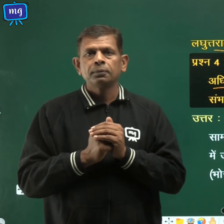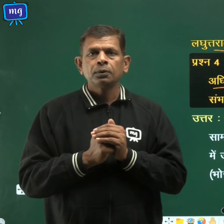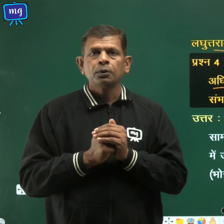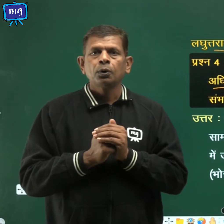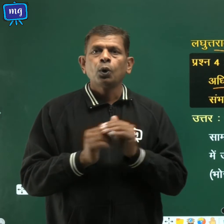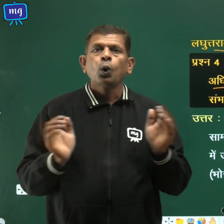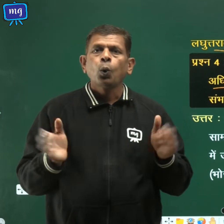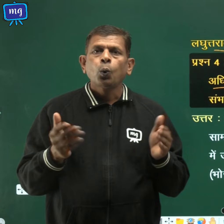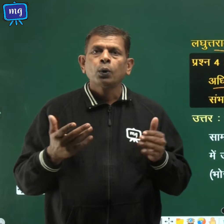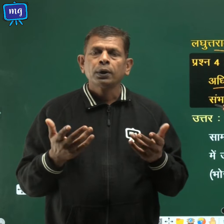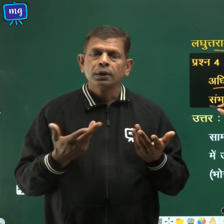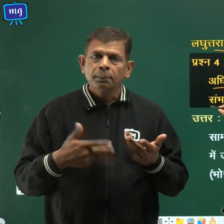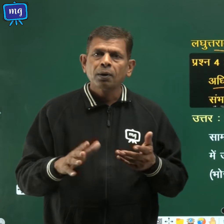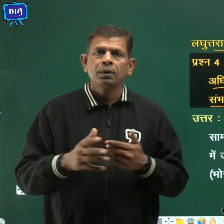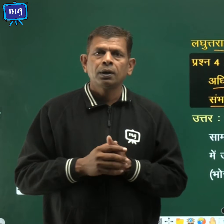होने की संभावना